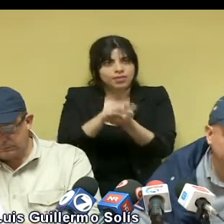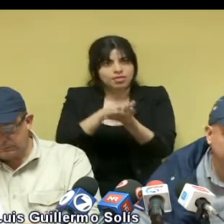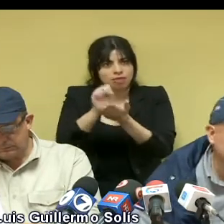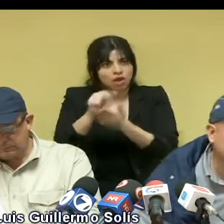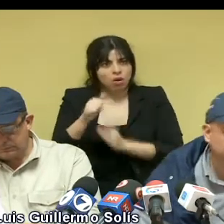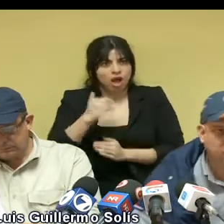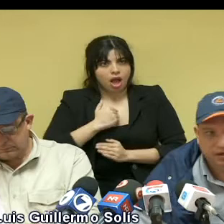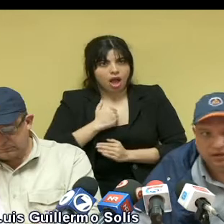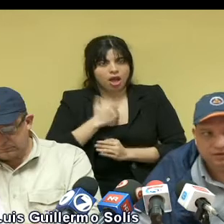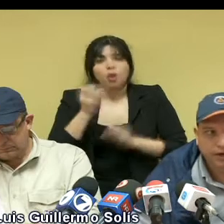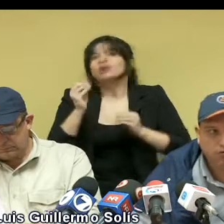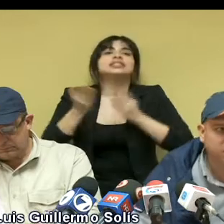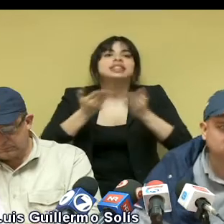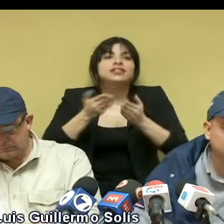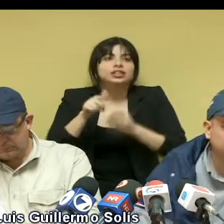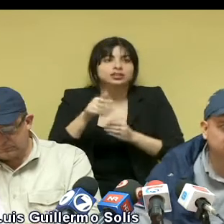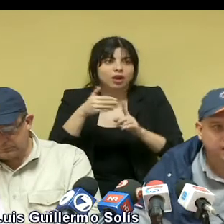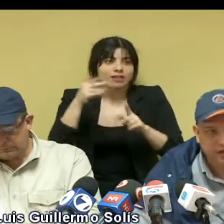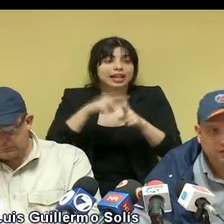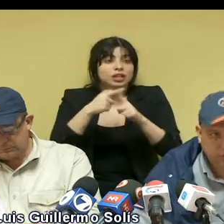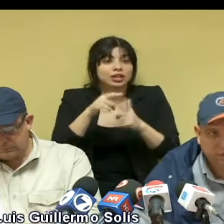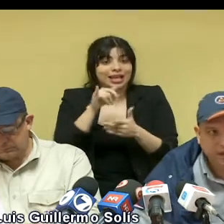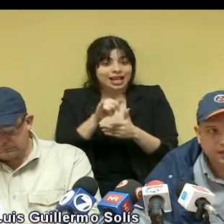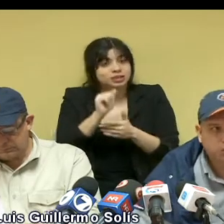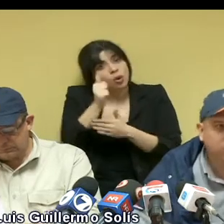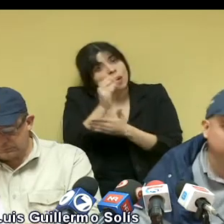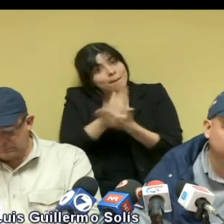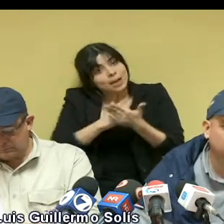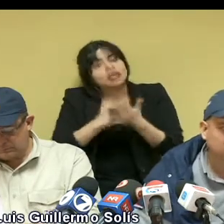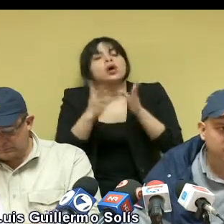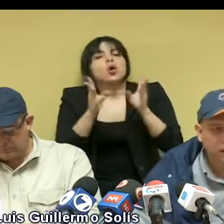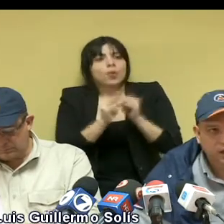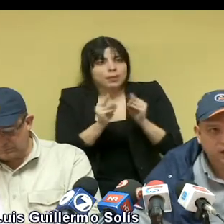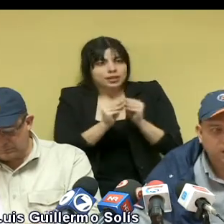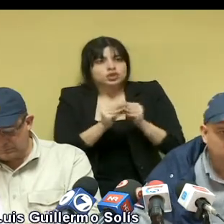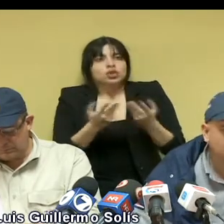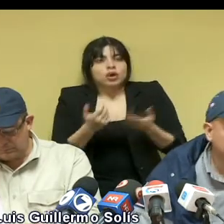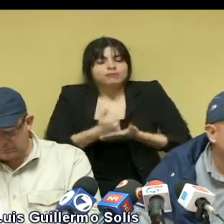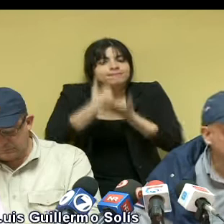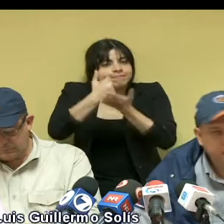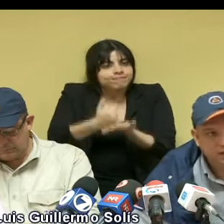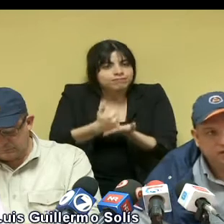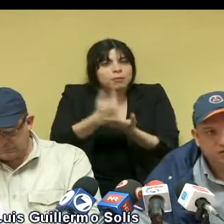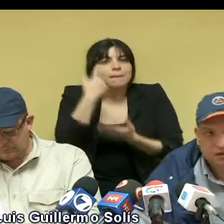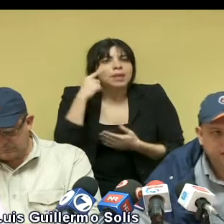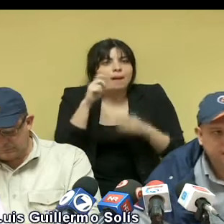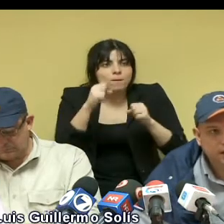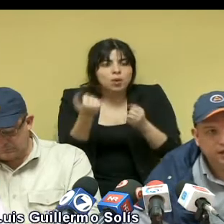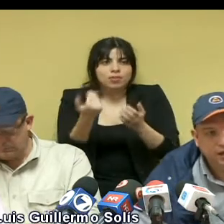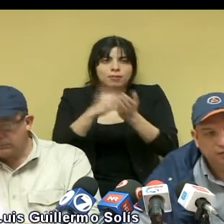está teniendo, el servicio que se va encontrando. Entonces, en esa otra parte, en toda la comisión ayuda a que se